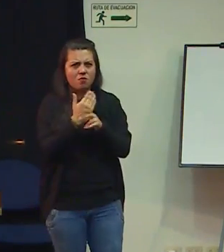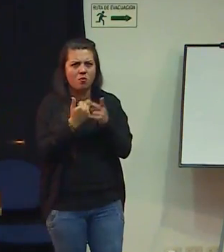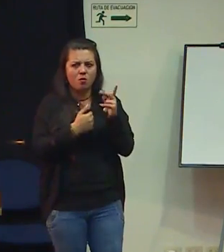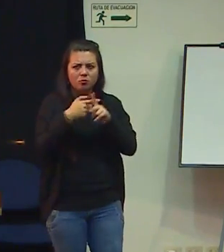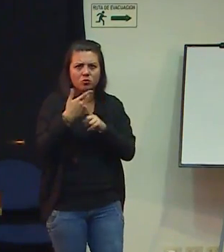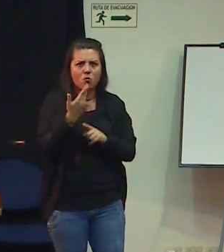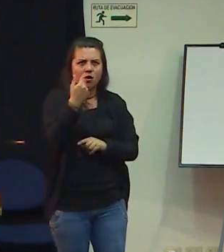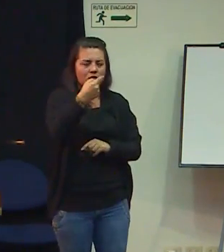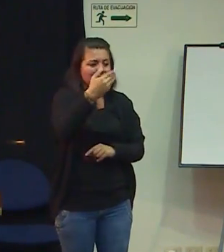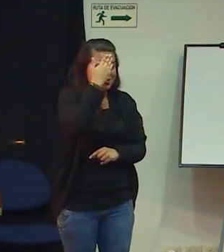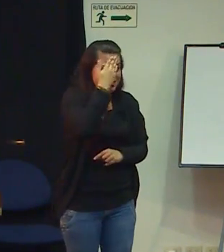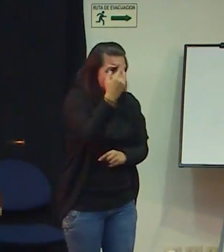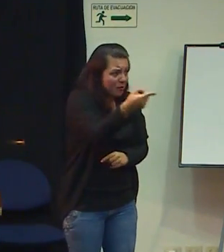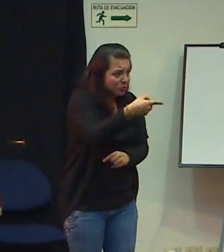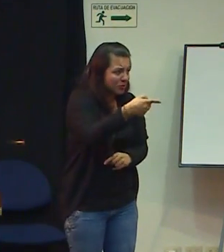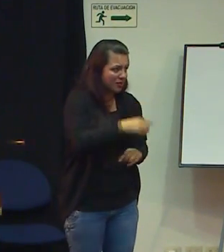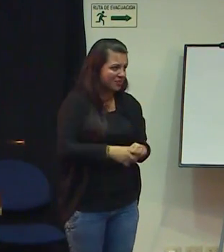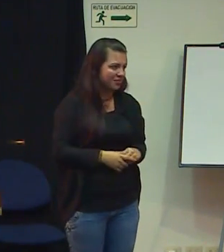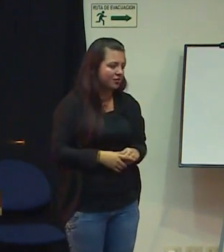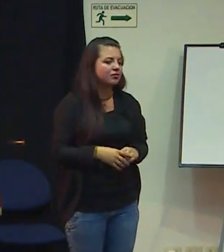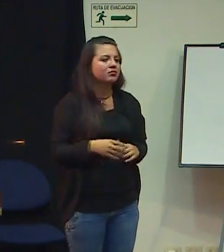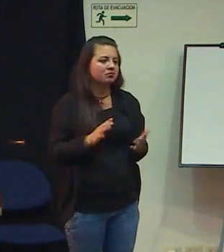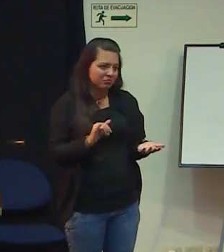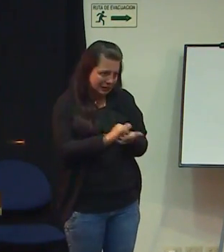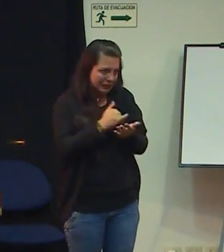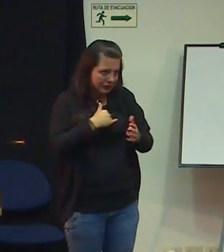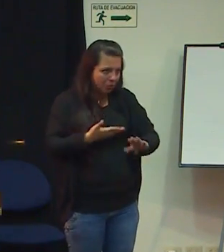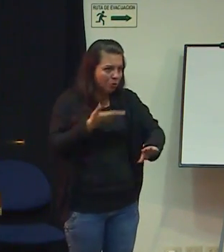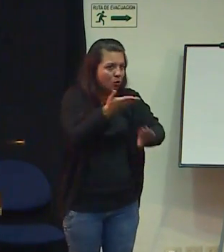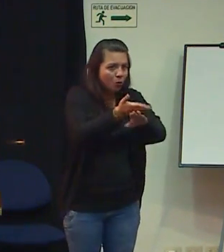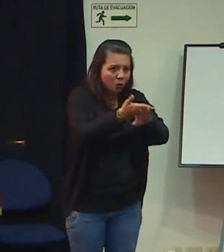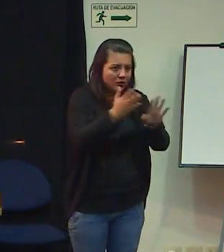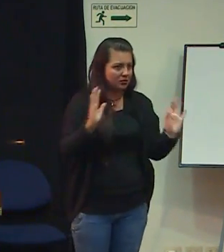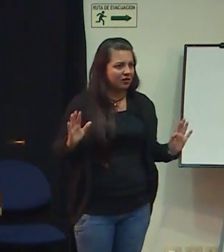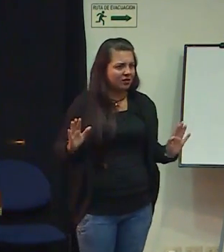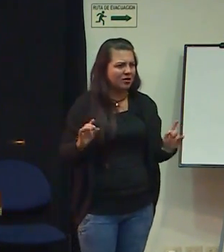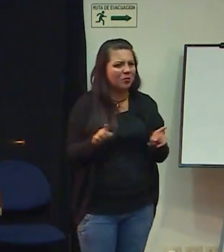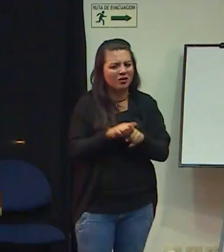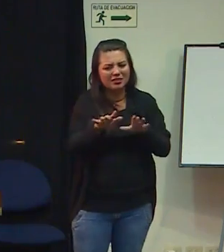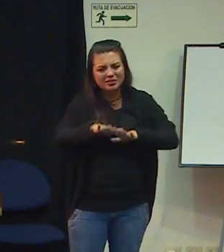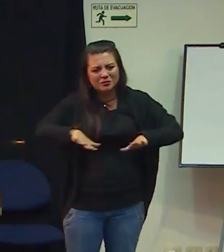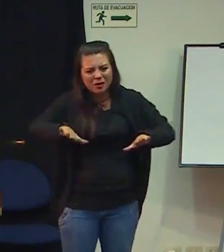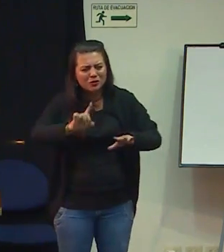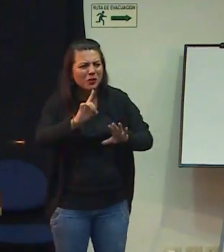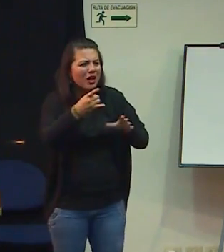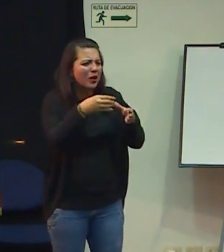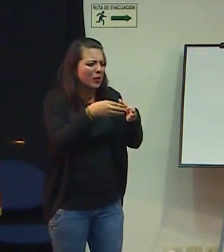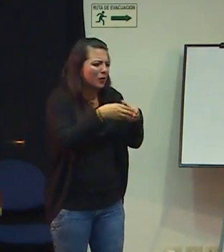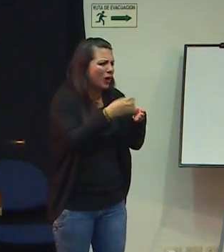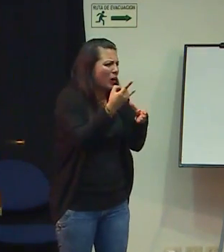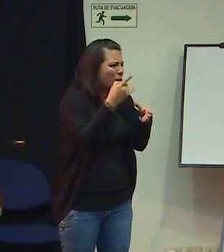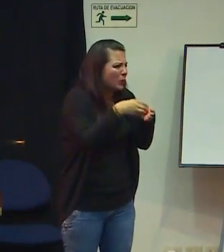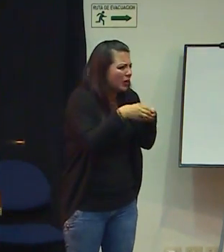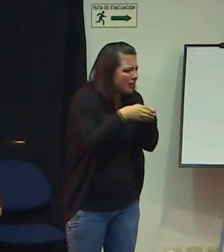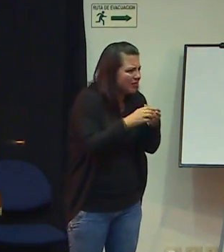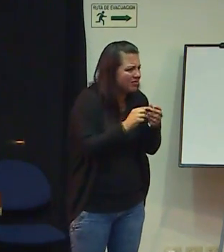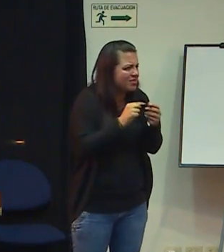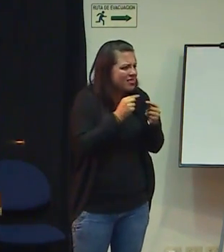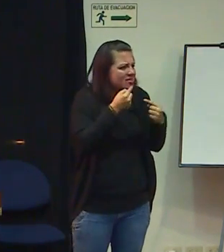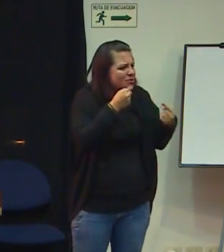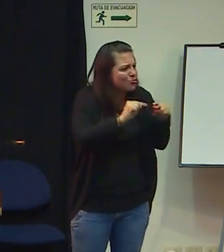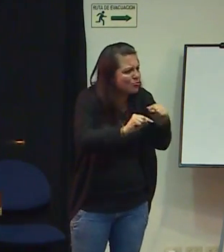universidad. Entonces, yo les digo, como propuesta, generemos un espacio, un colectivo, un debate,